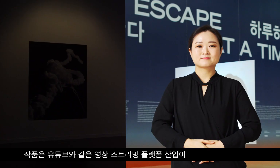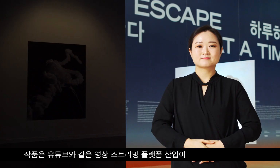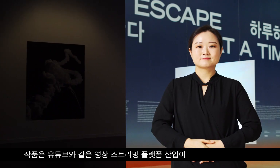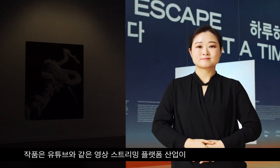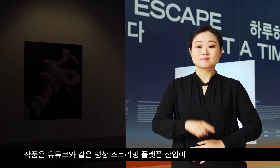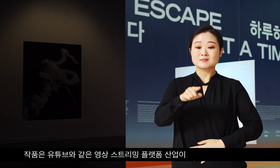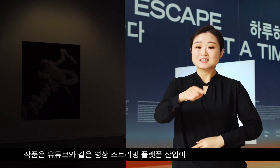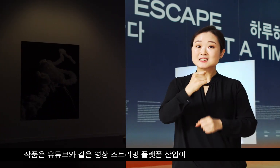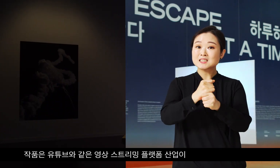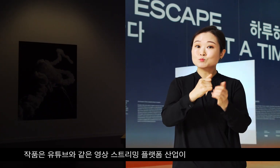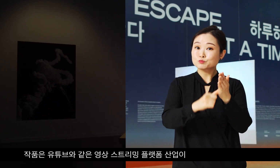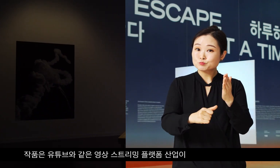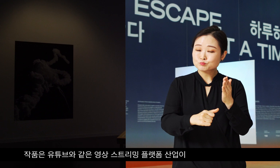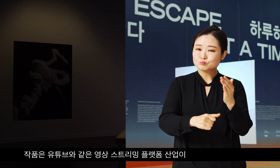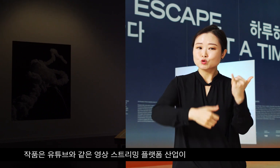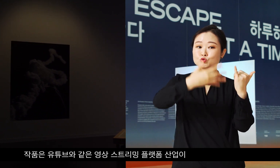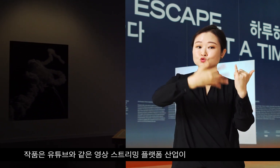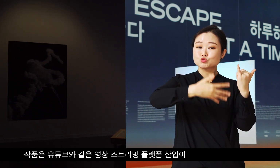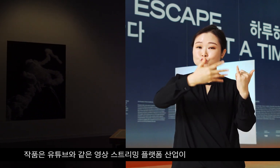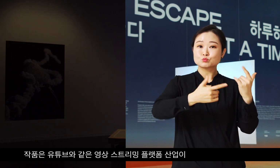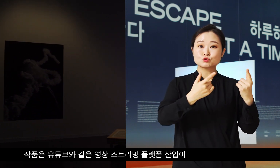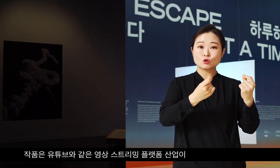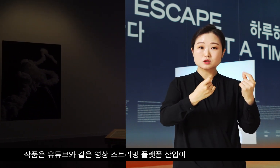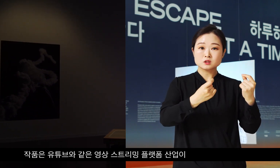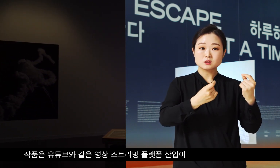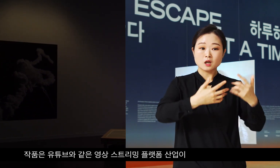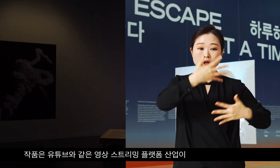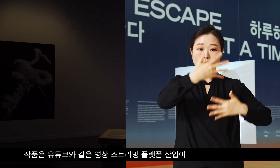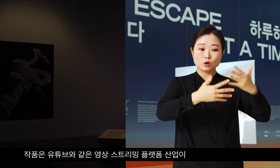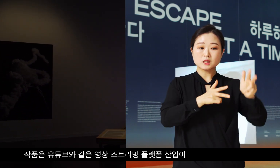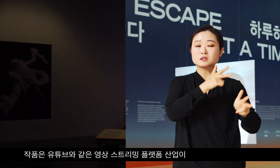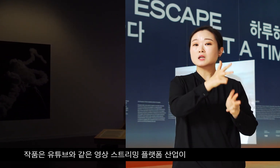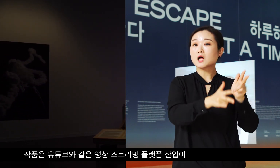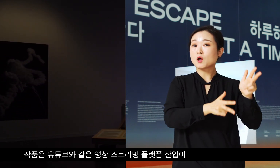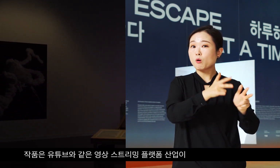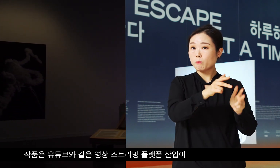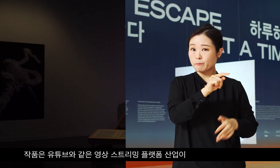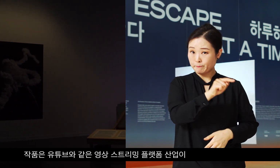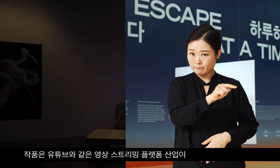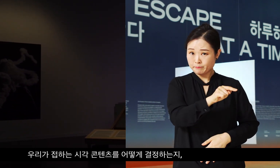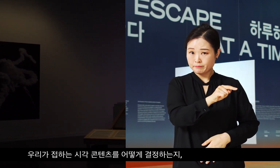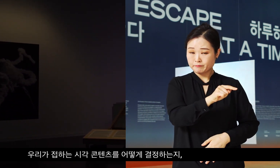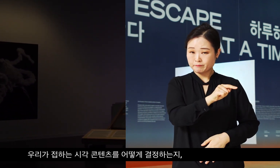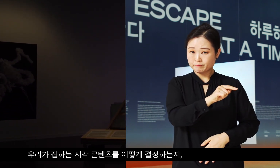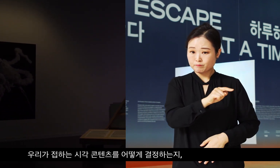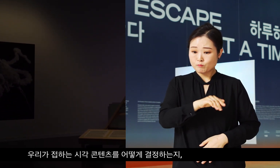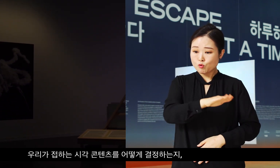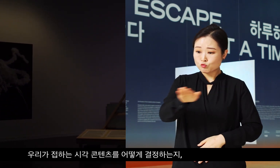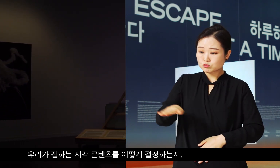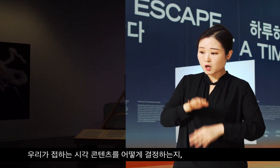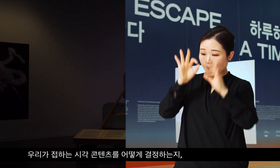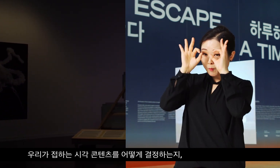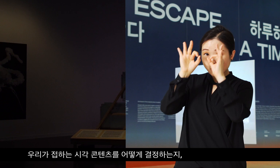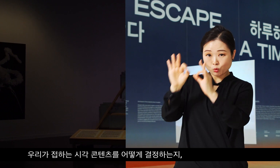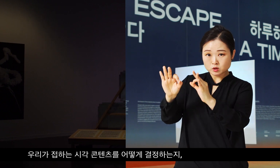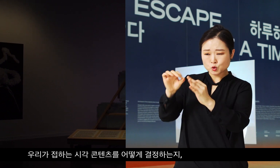작품은 유튜브와 같은 영상 스트리밍 플랫폼 산업이 우리가 접하는 시각 콘텐츠를